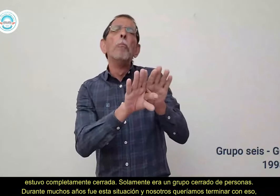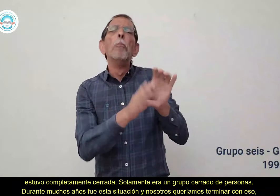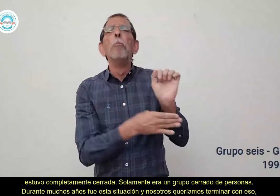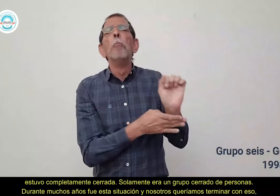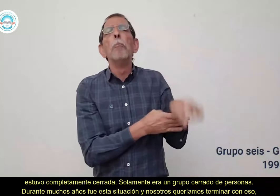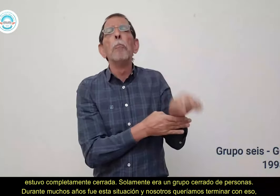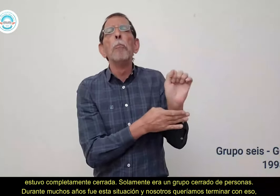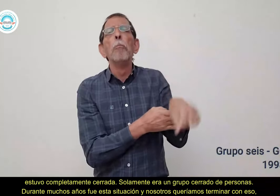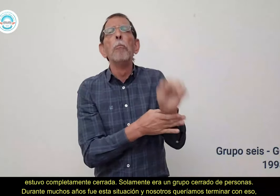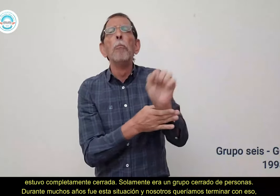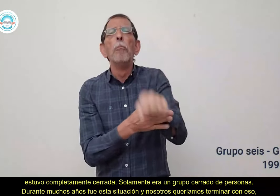completamente cerrada.